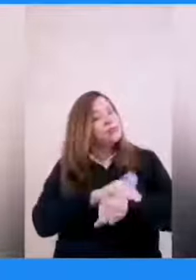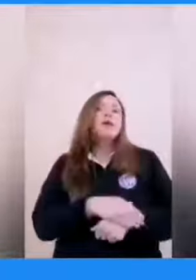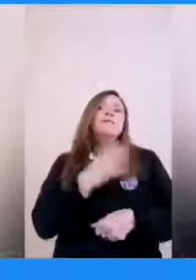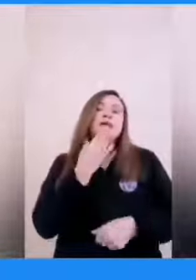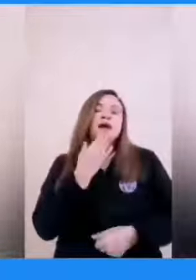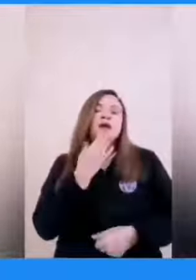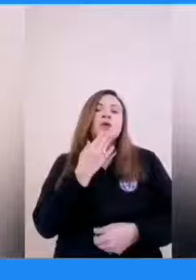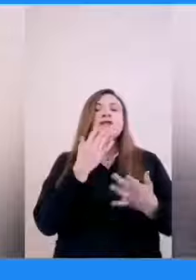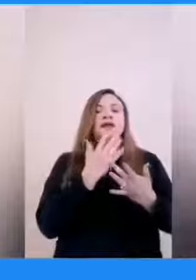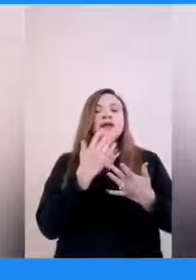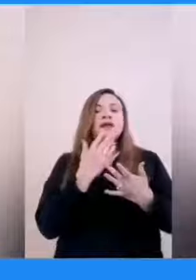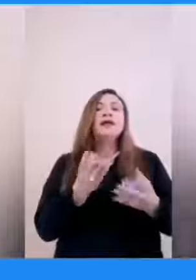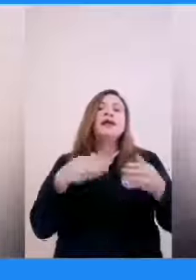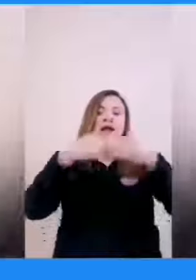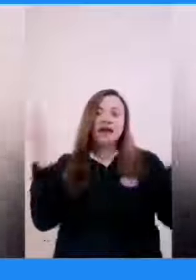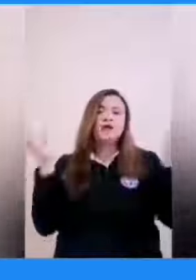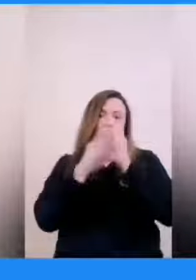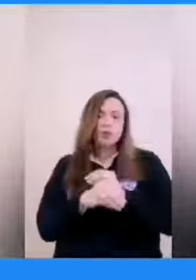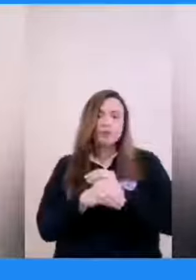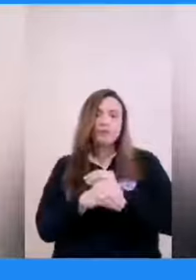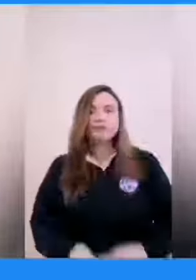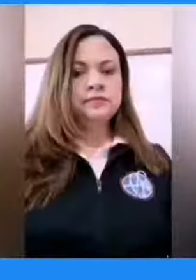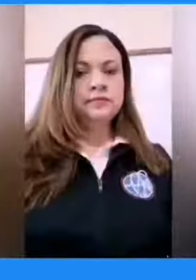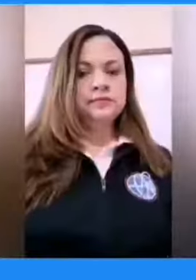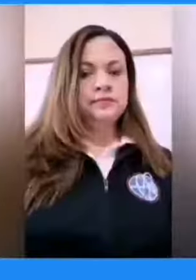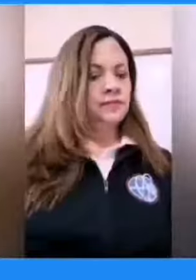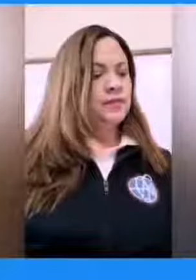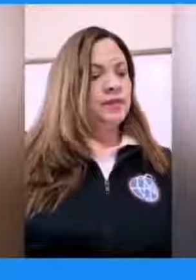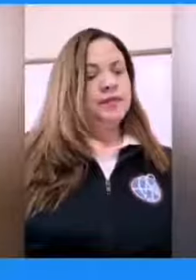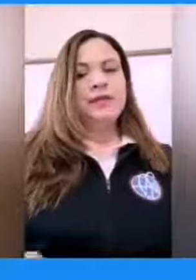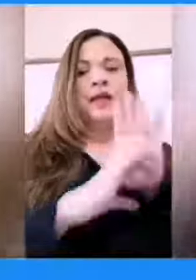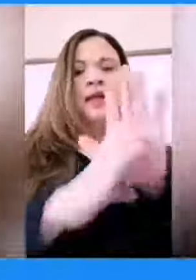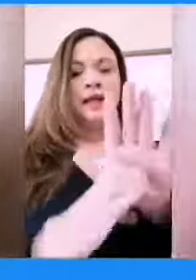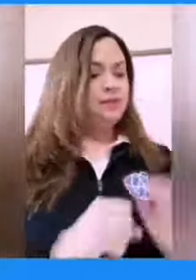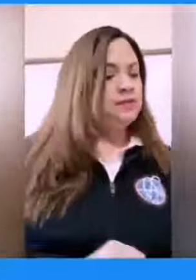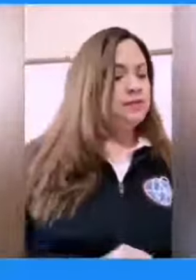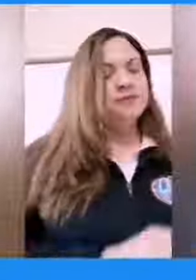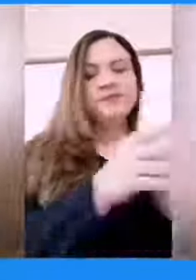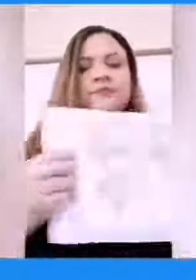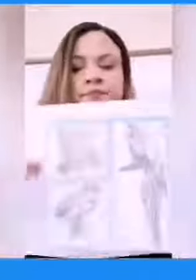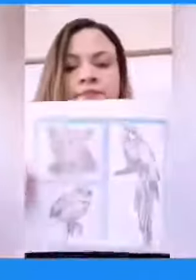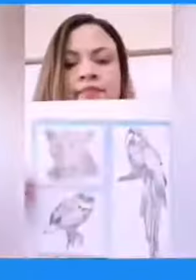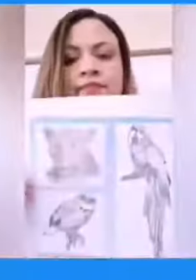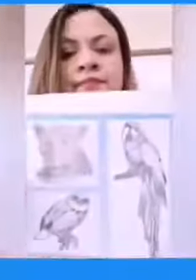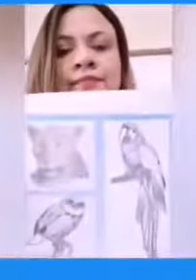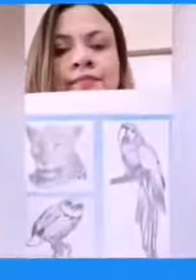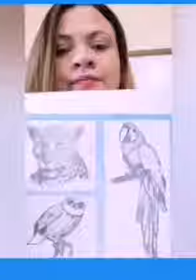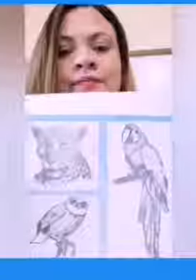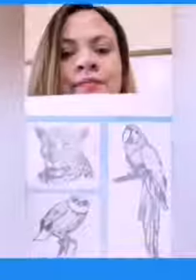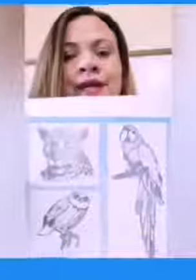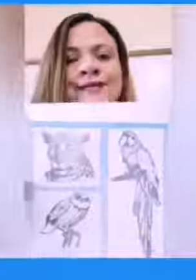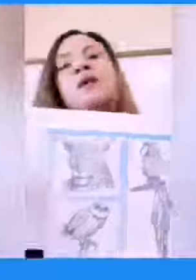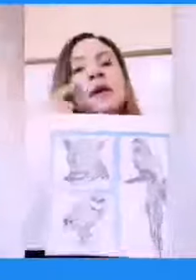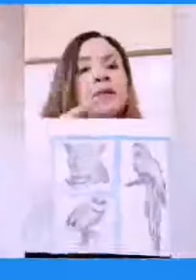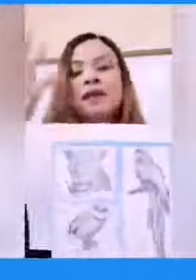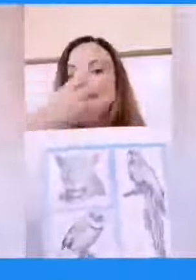pintarlo con la técnica del oscuro i la vida que